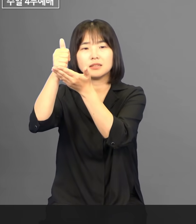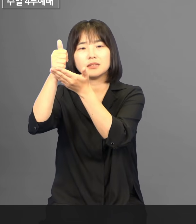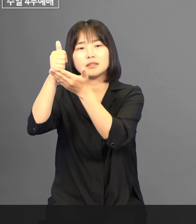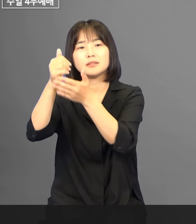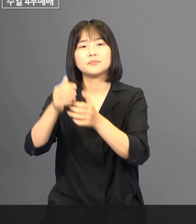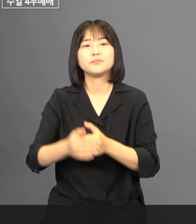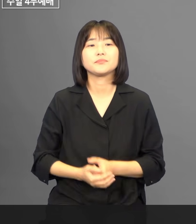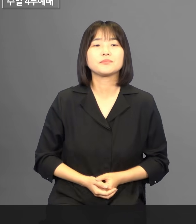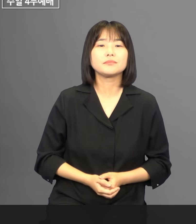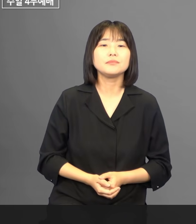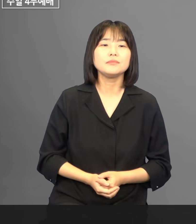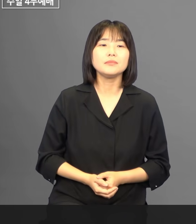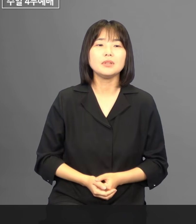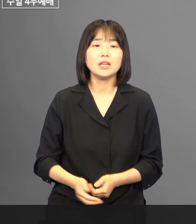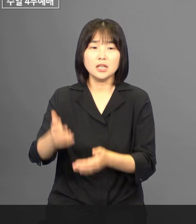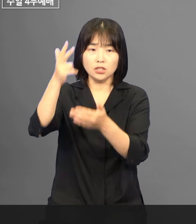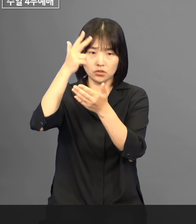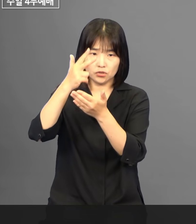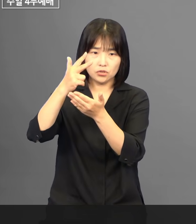섬기리.